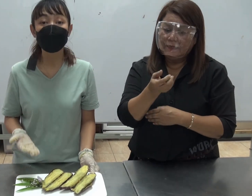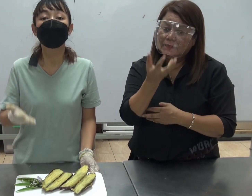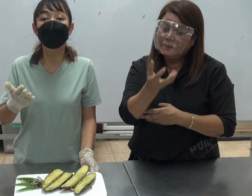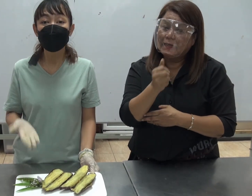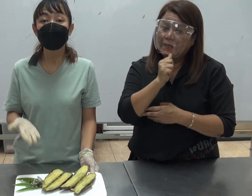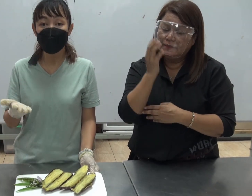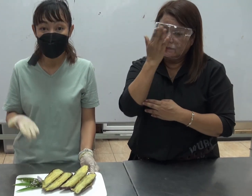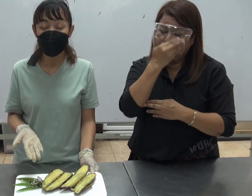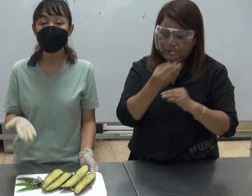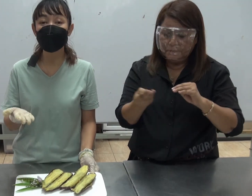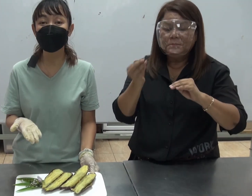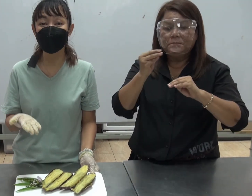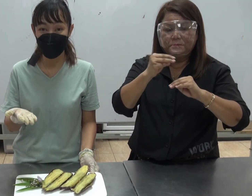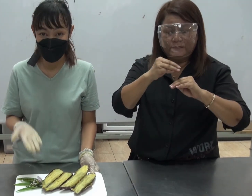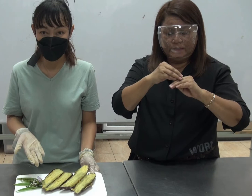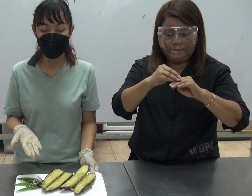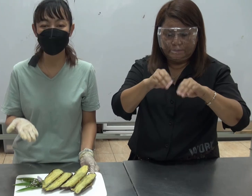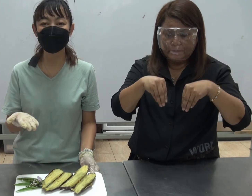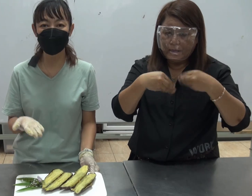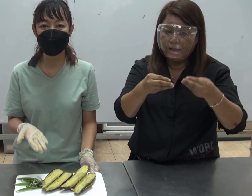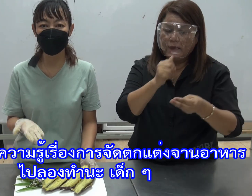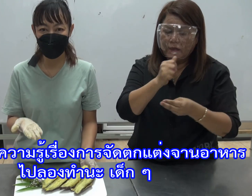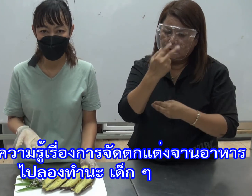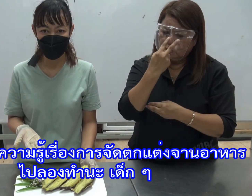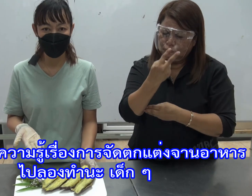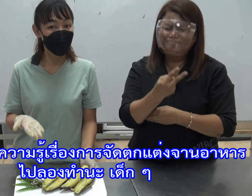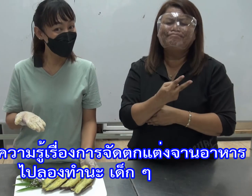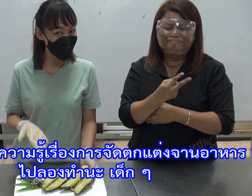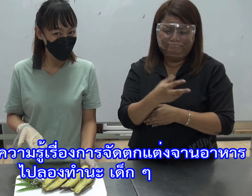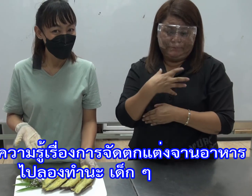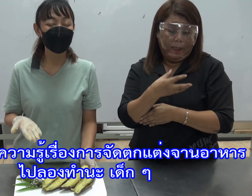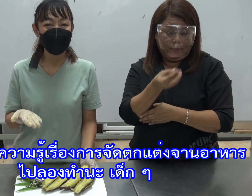แล้วเพิ่มมูลค่าเพิ่มให้กับอาหารทำให้ดูน่ารับประทาน